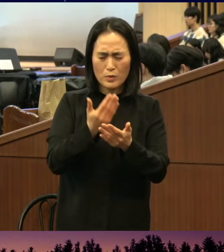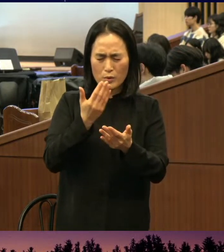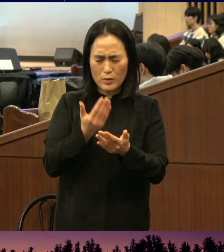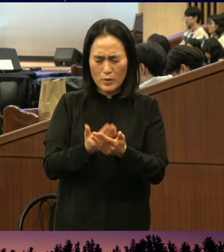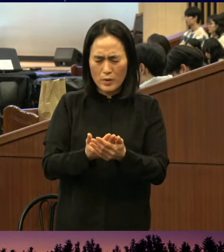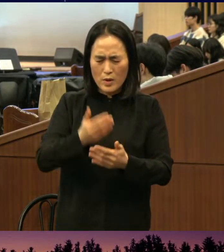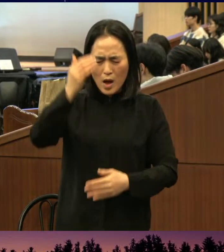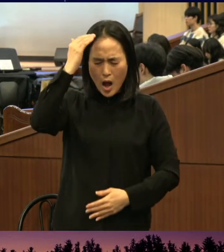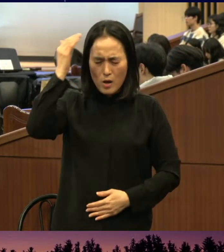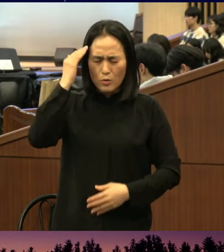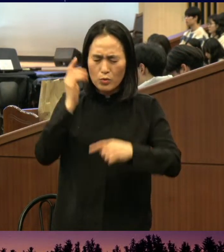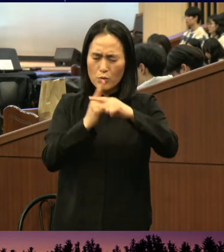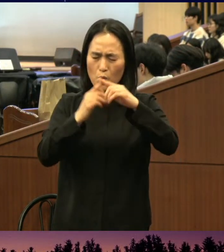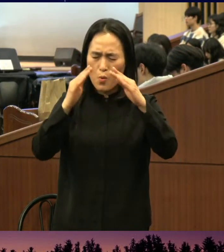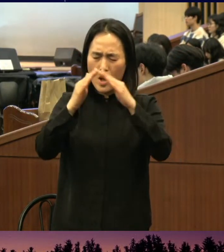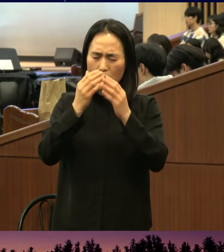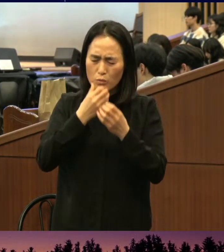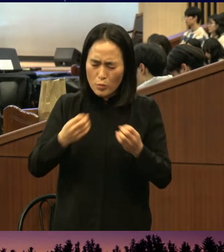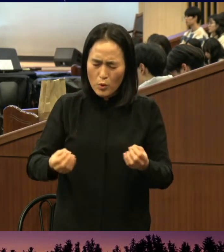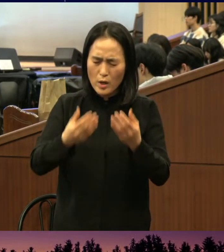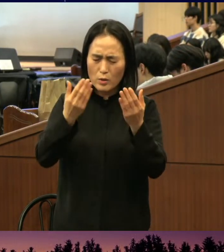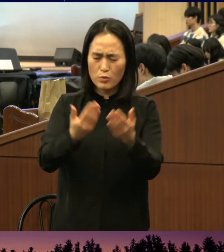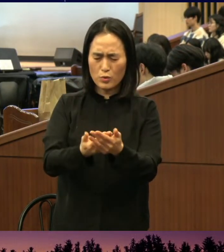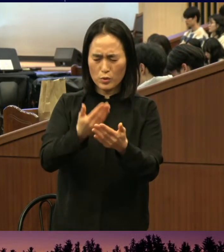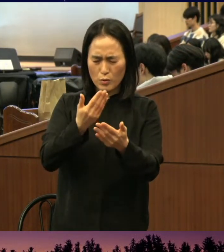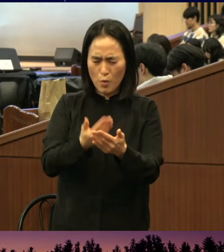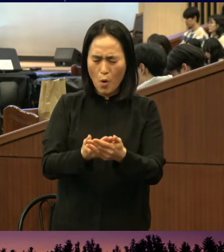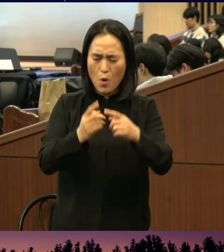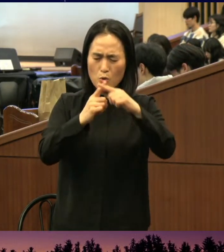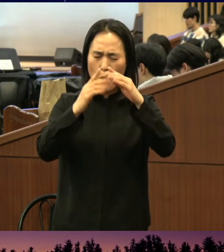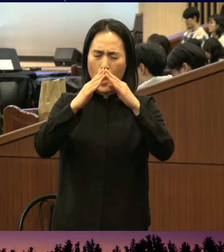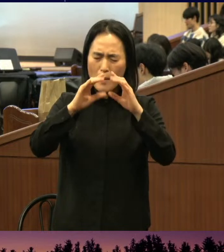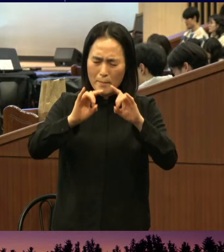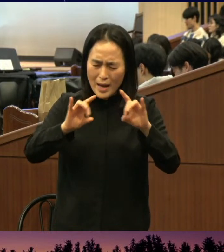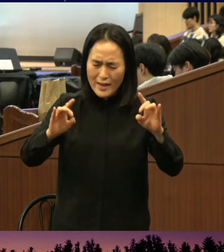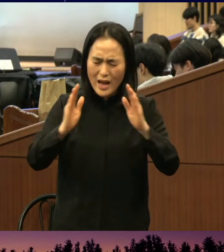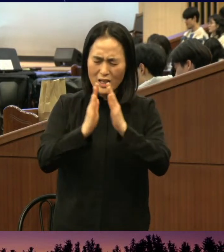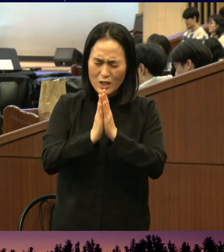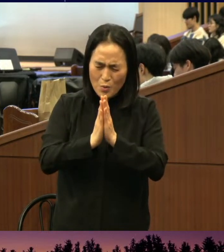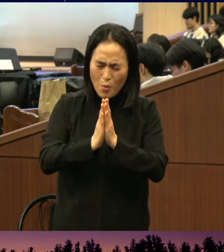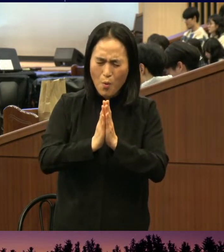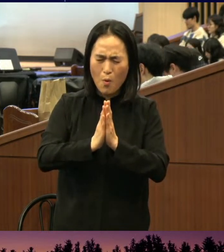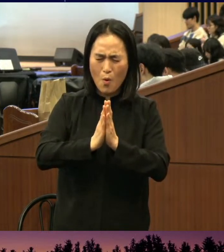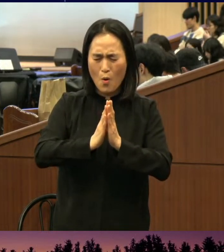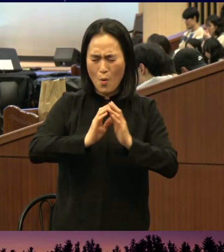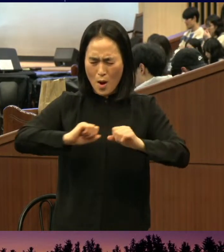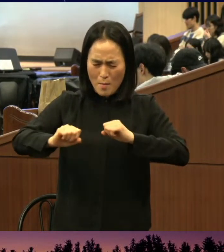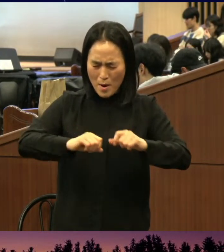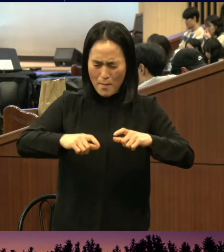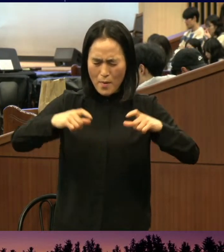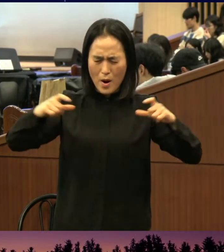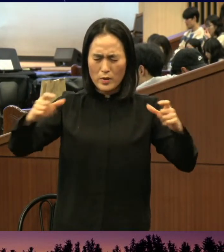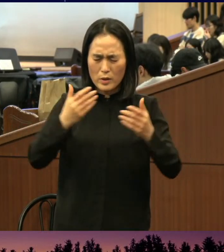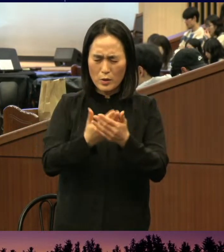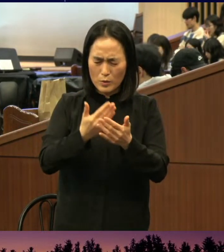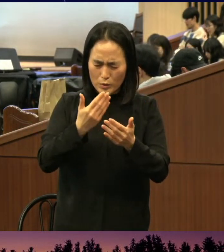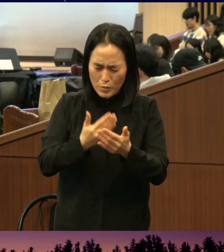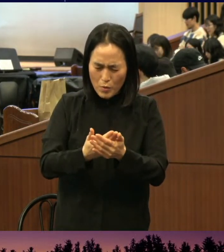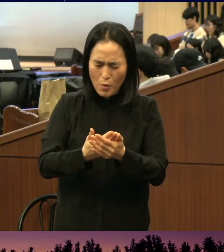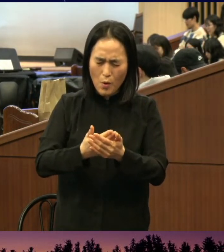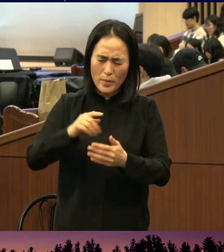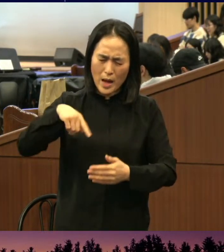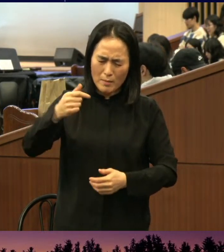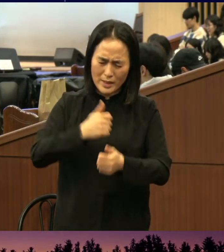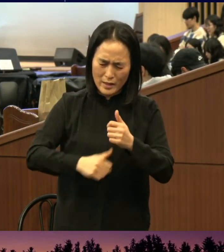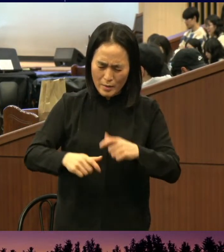한국교회를 축복하시고 또 교회들마다 기도운동이 일어나게 하시고 다음 세대들이 일어나게 하시고 떠났던 청년들이 돌아오는